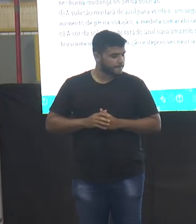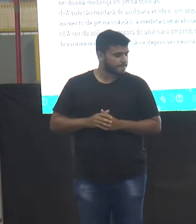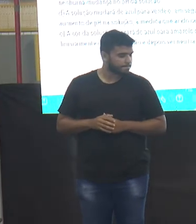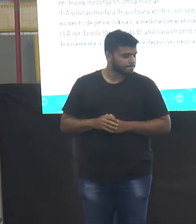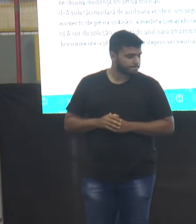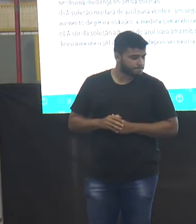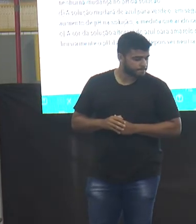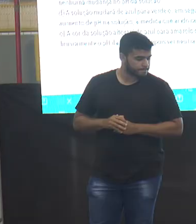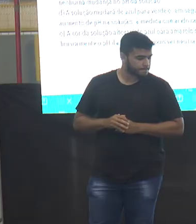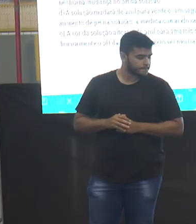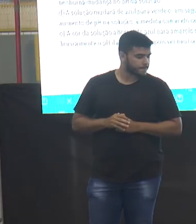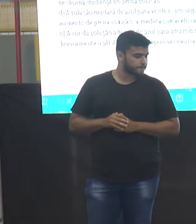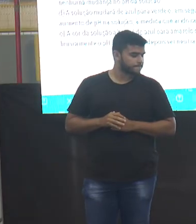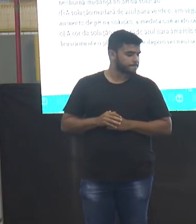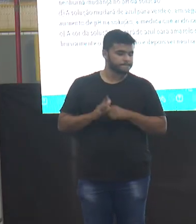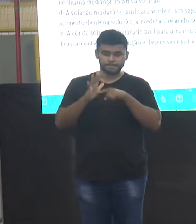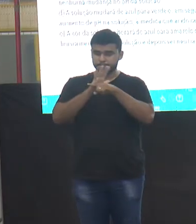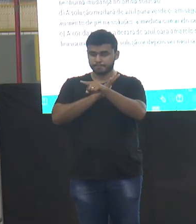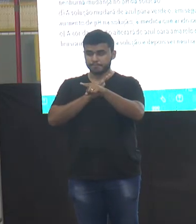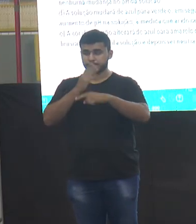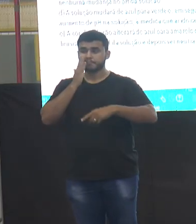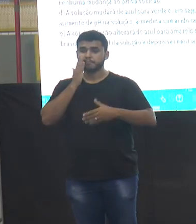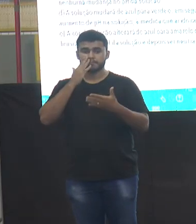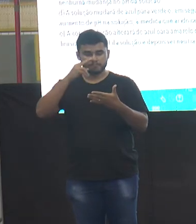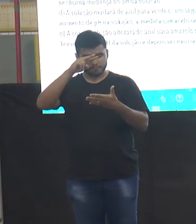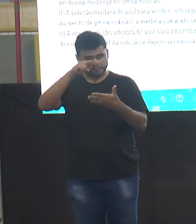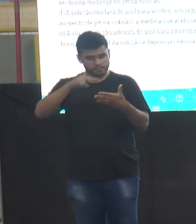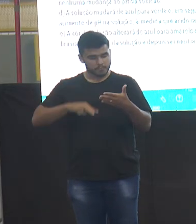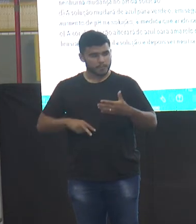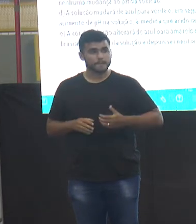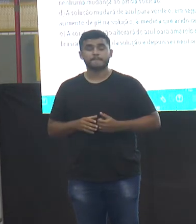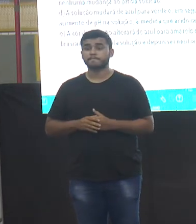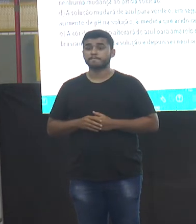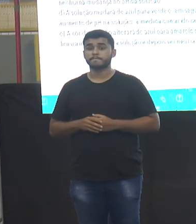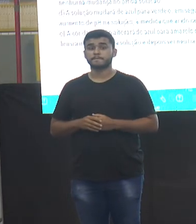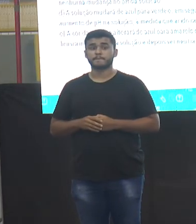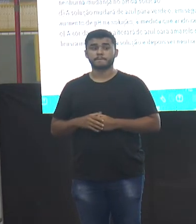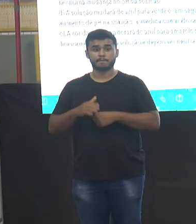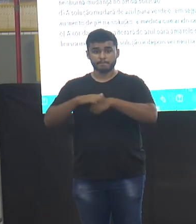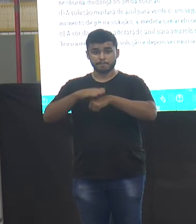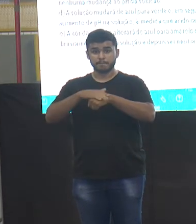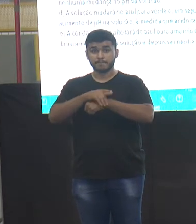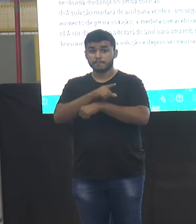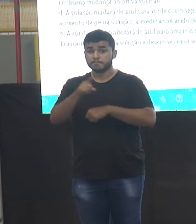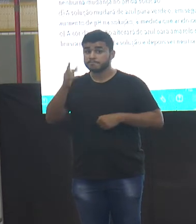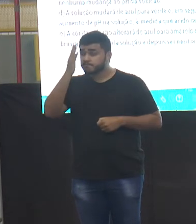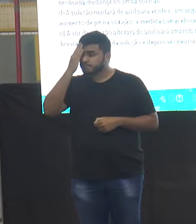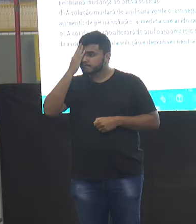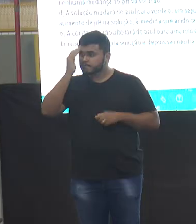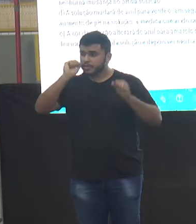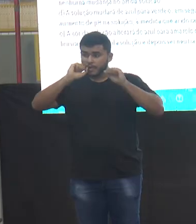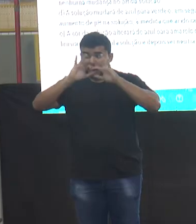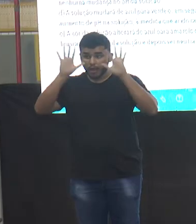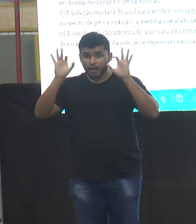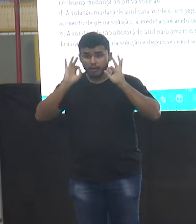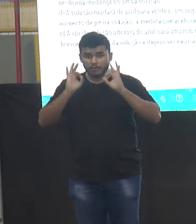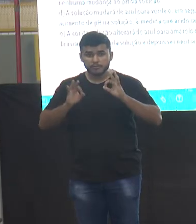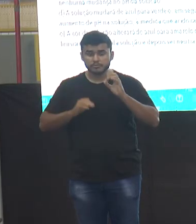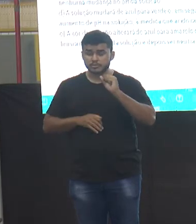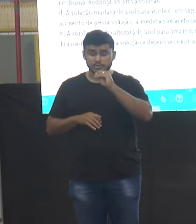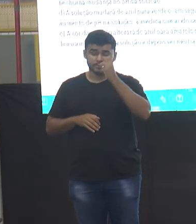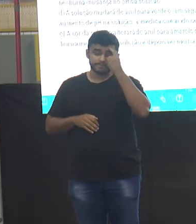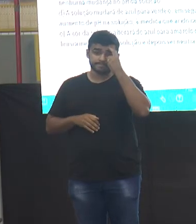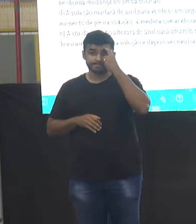Questão de leitura agora. De novo, eu quero vocês com cuidado. Quem perdeu um pouquinho a concentração,